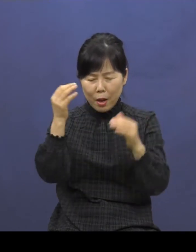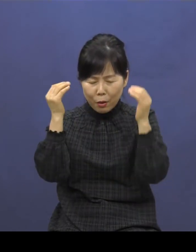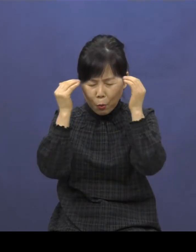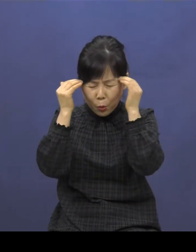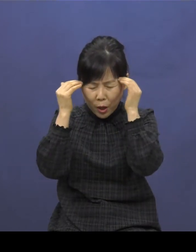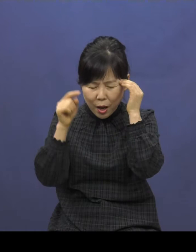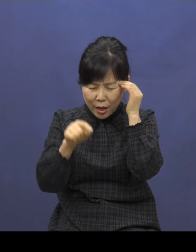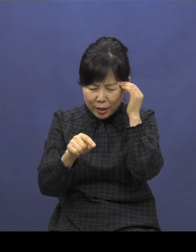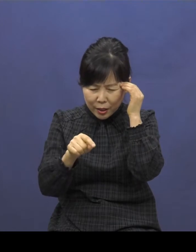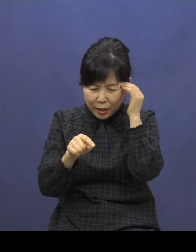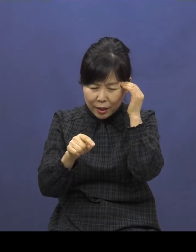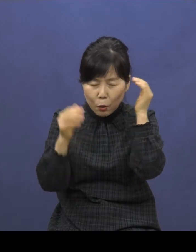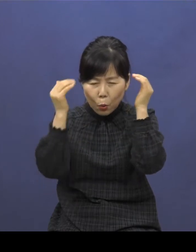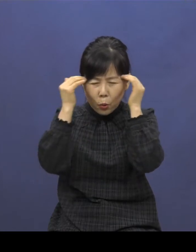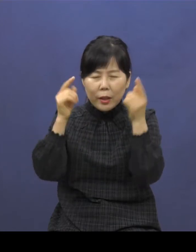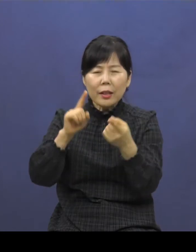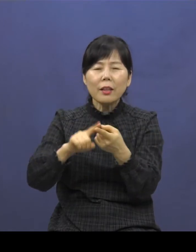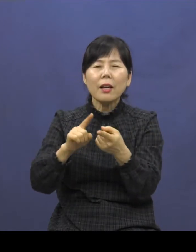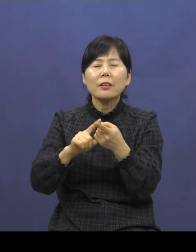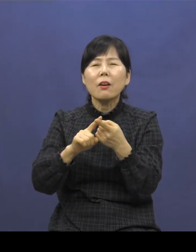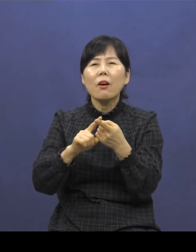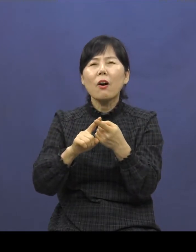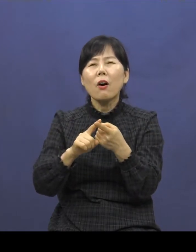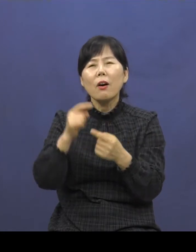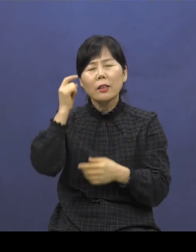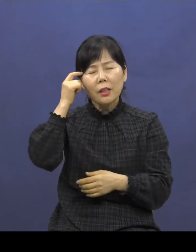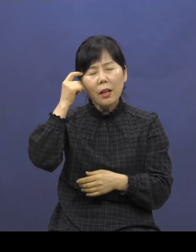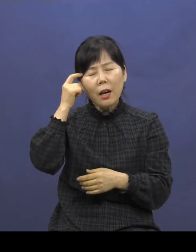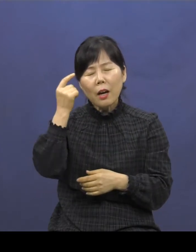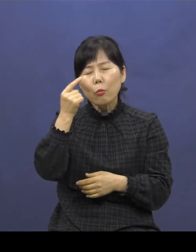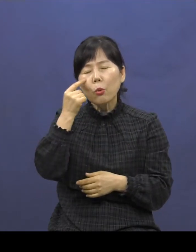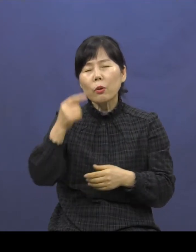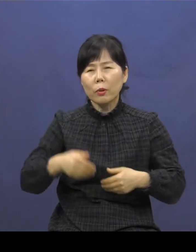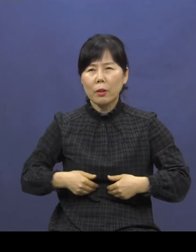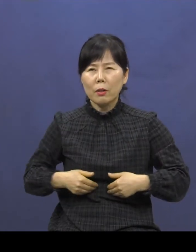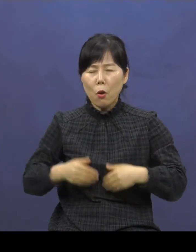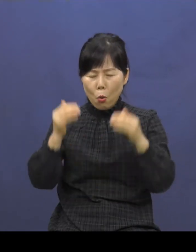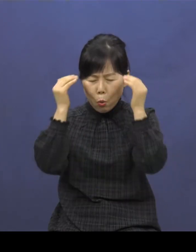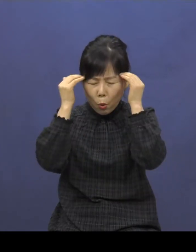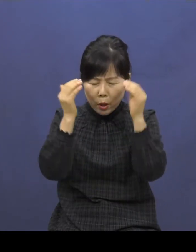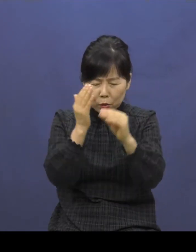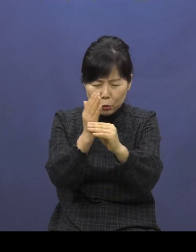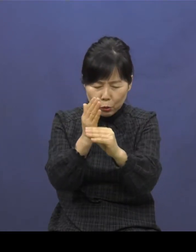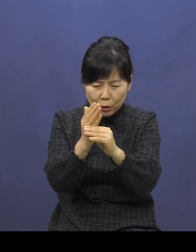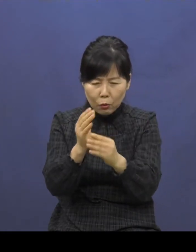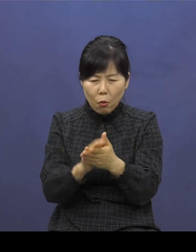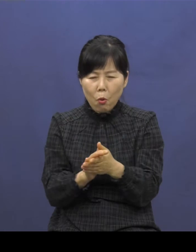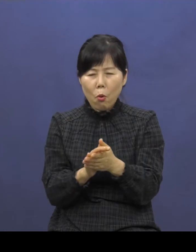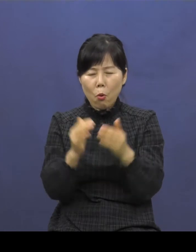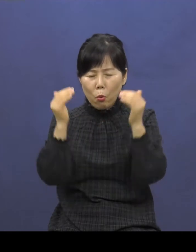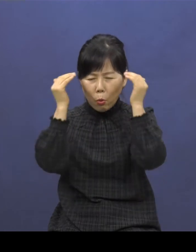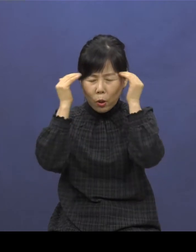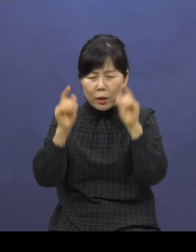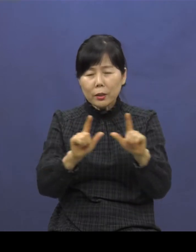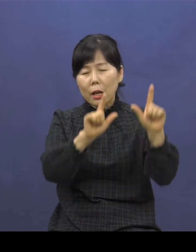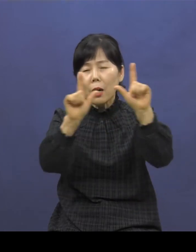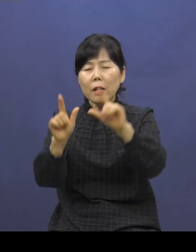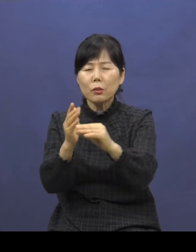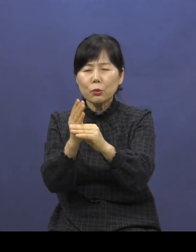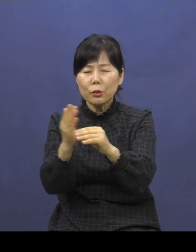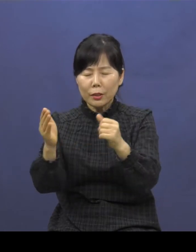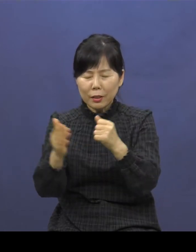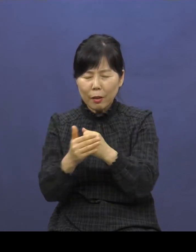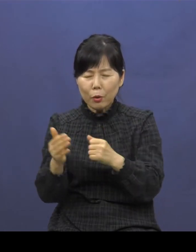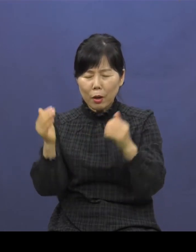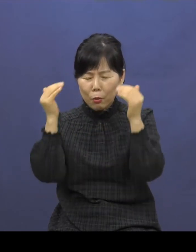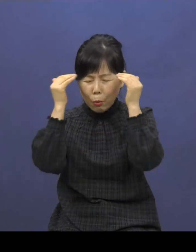대해서 생각을 좀 해보려고 합니다. 지금 우리가 고난을 당하고 있고 고난 가운데 살아가고 있기 때문에